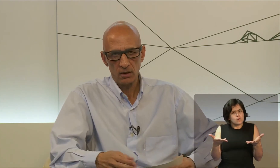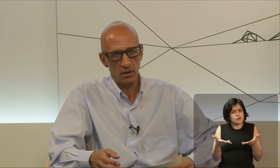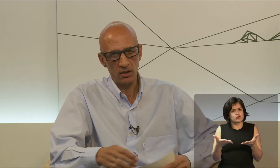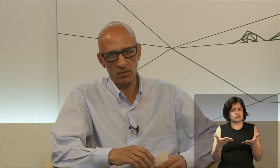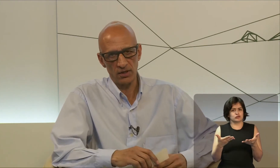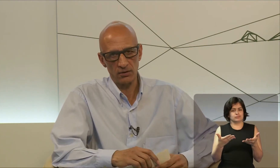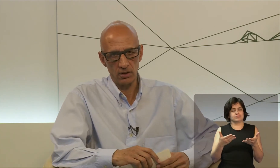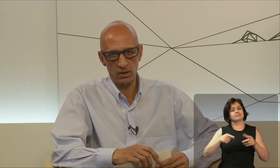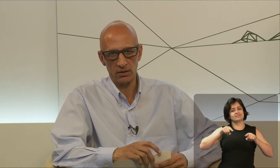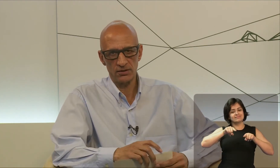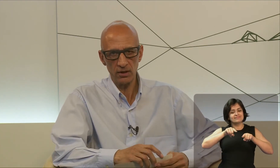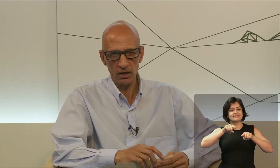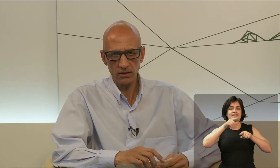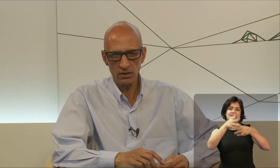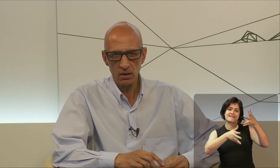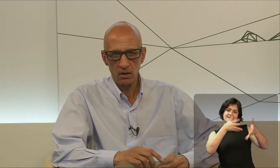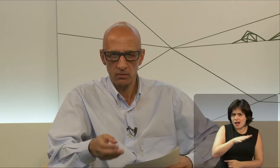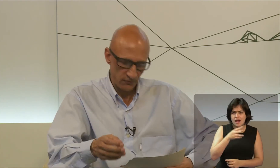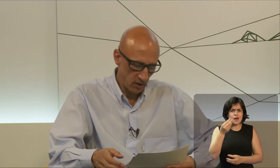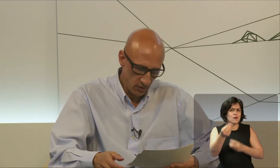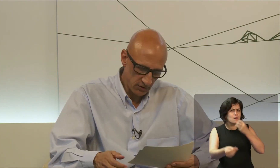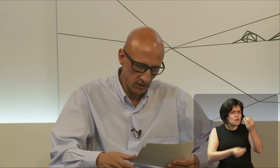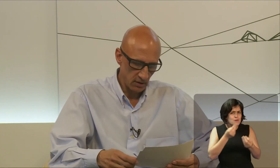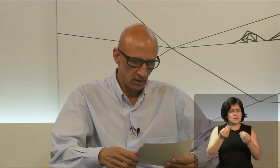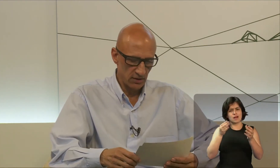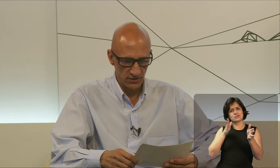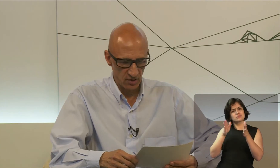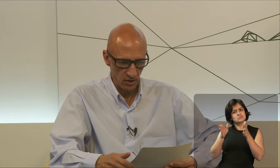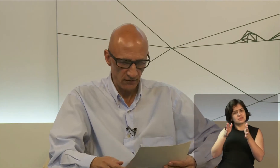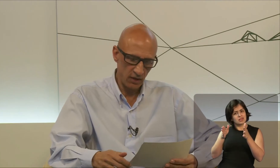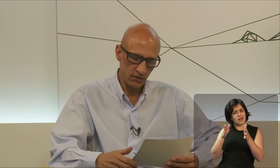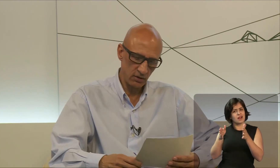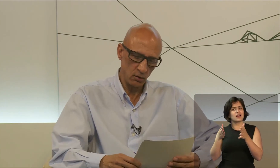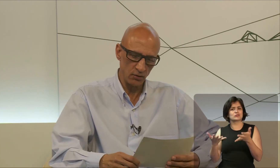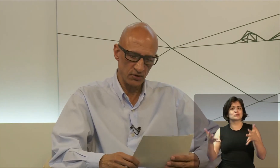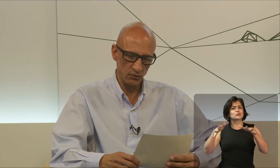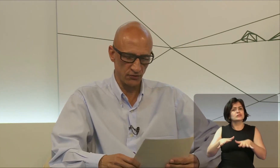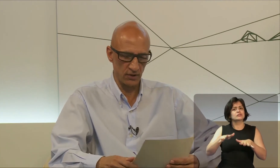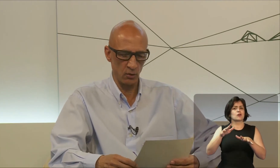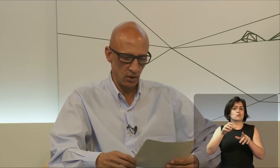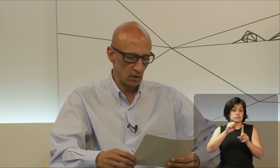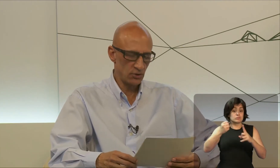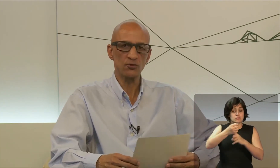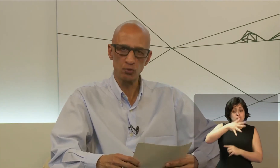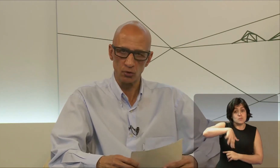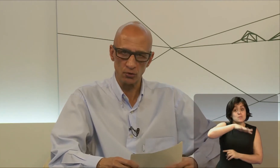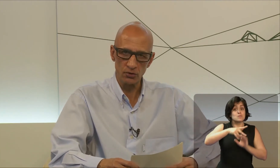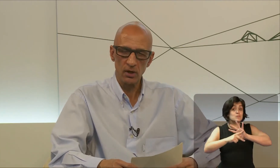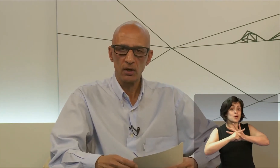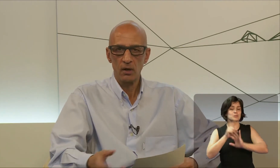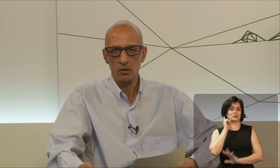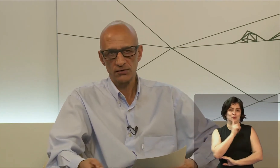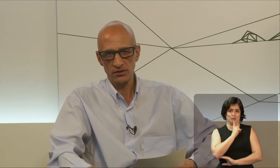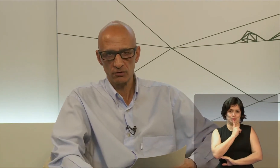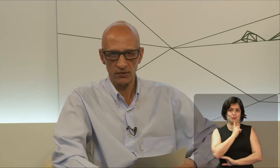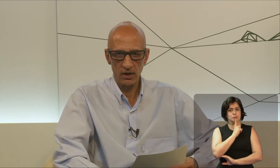Língua Brasileira de Sinais, uma ferramenta de acessibilidade e inclusão social de surdos. Nossas convidadas